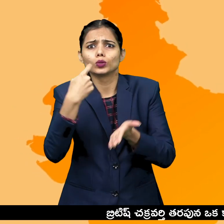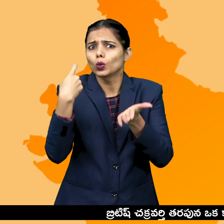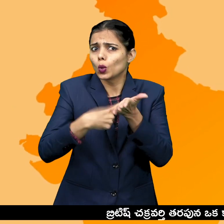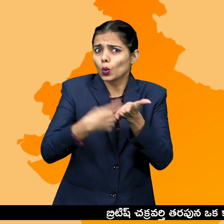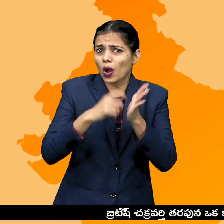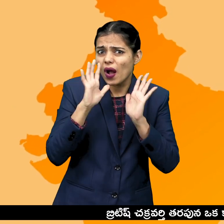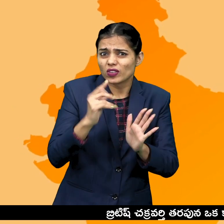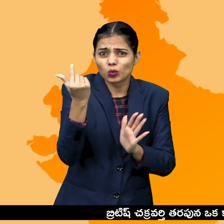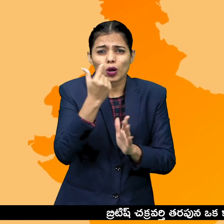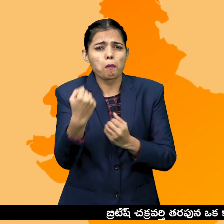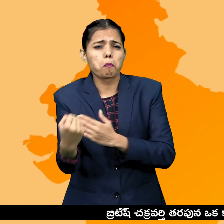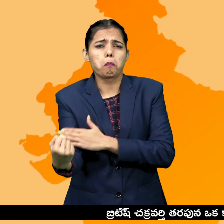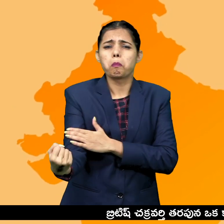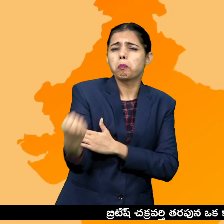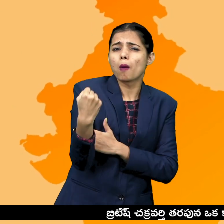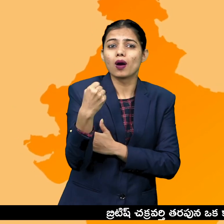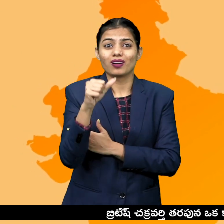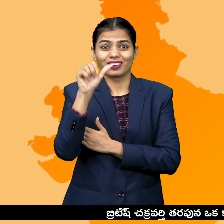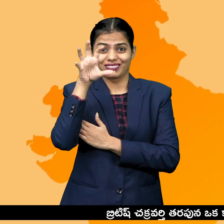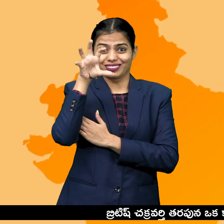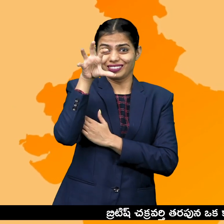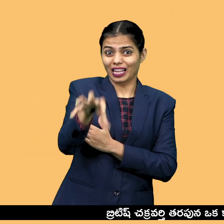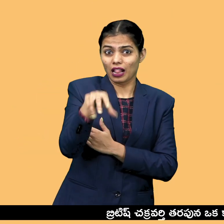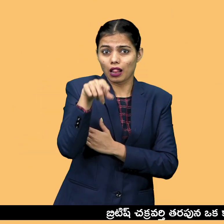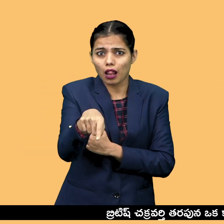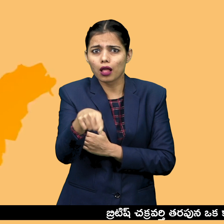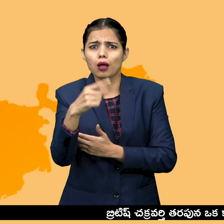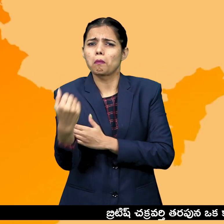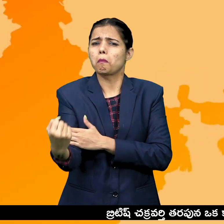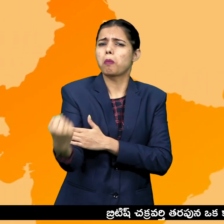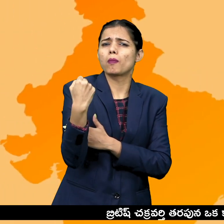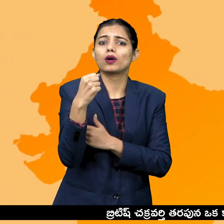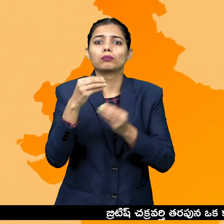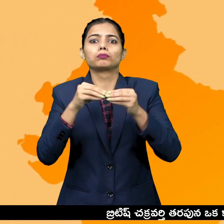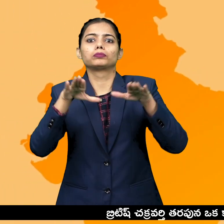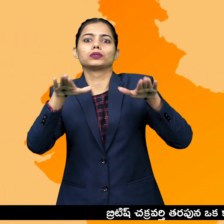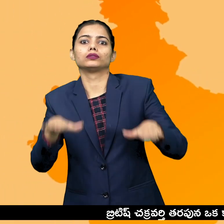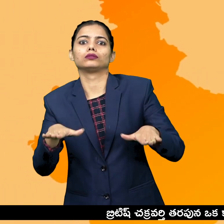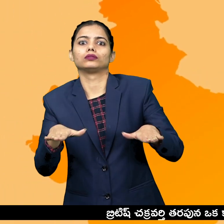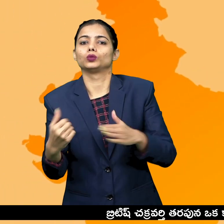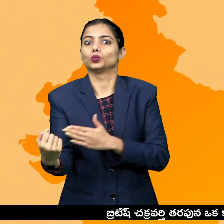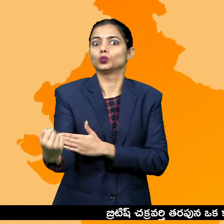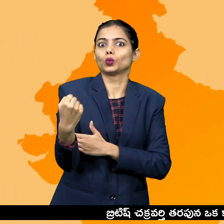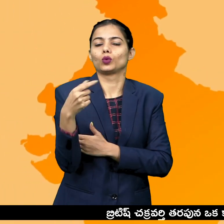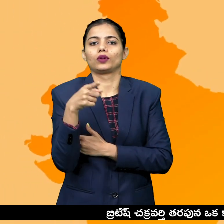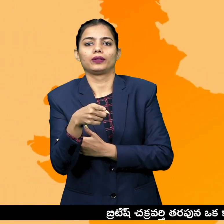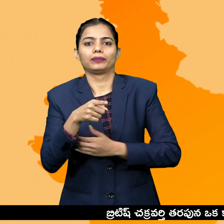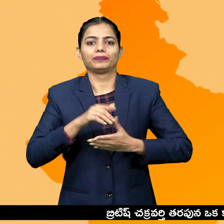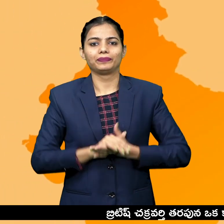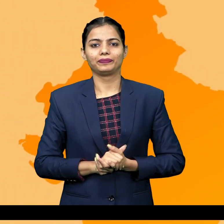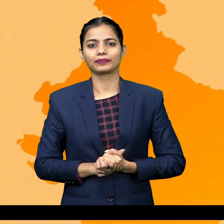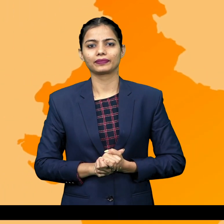బ్రిటిష్ చక్రవర్తి తరపున ఒక కాలనీలో అధికారం చెలాయించే పాలకుడు.